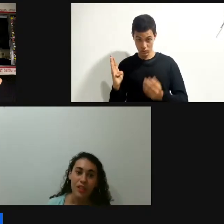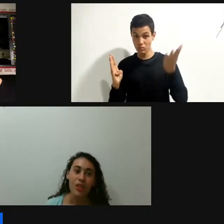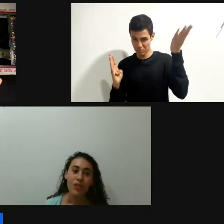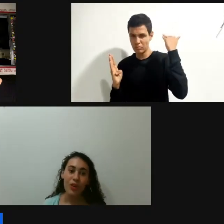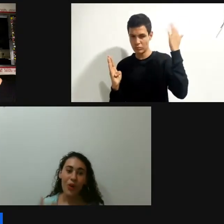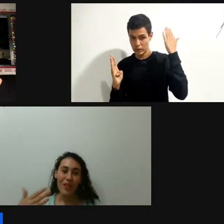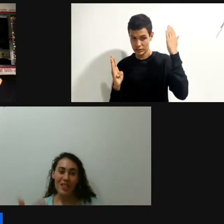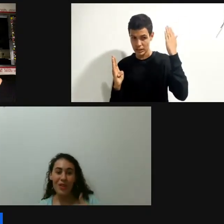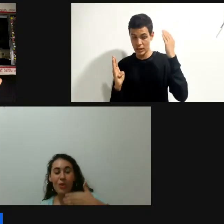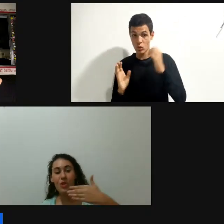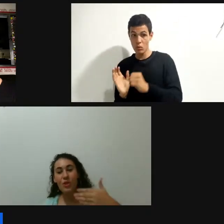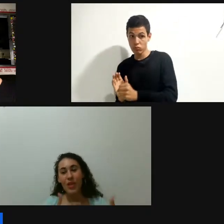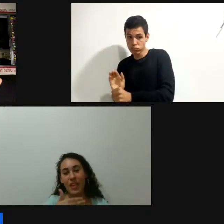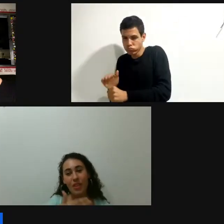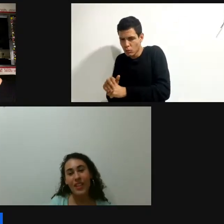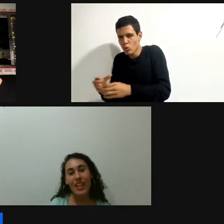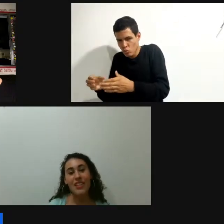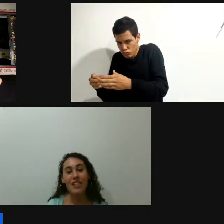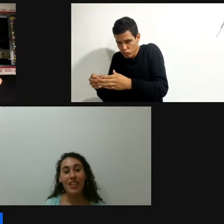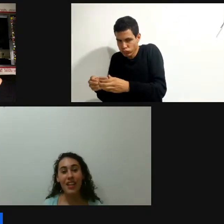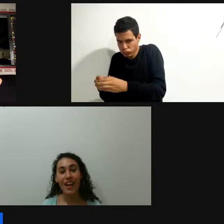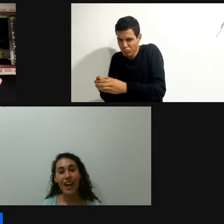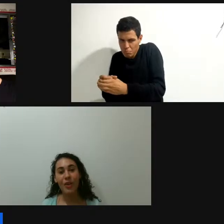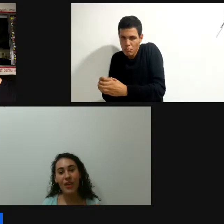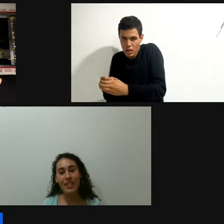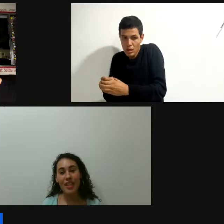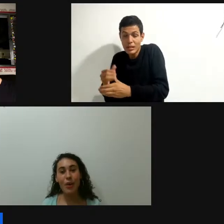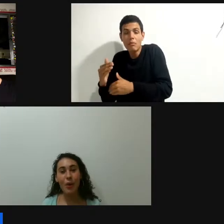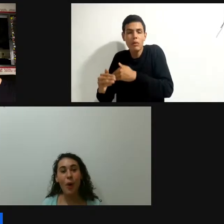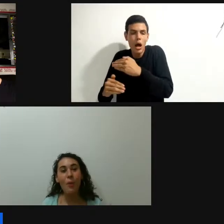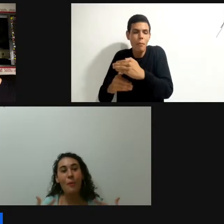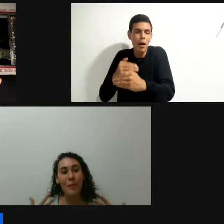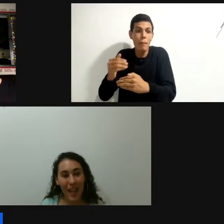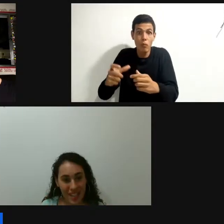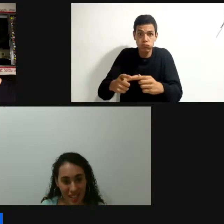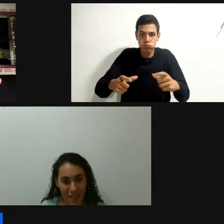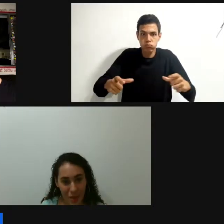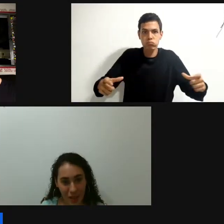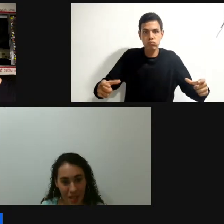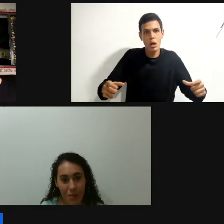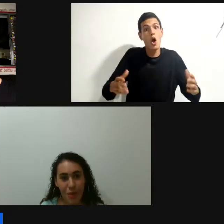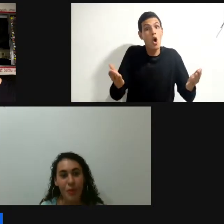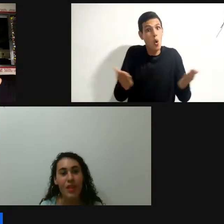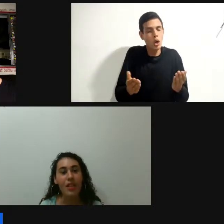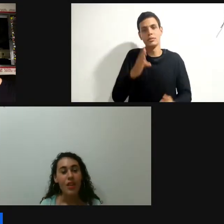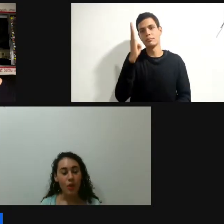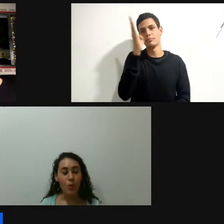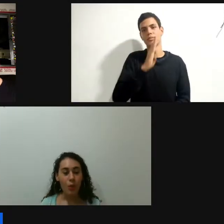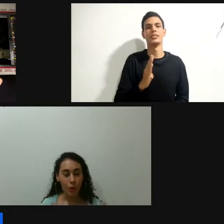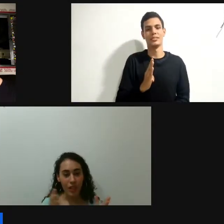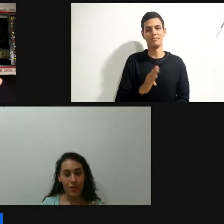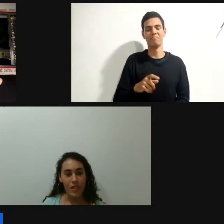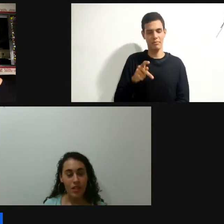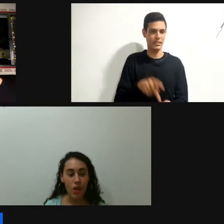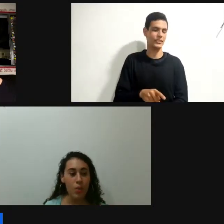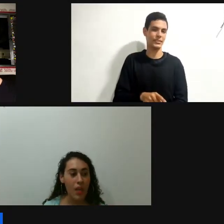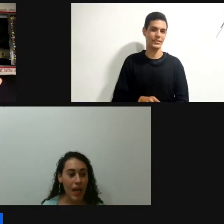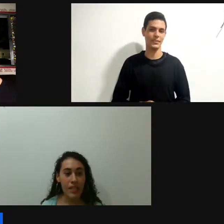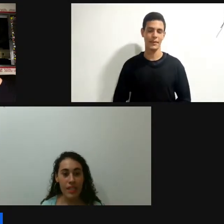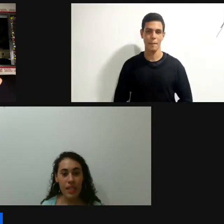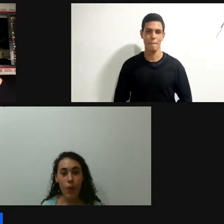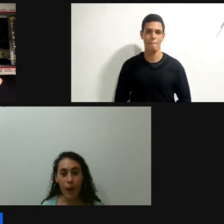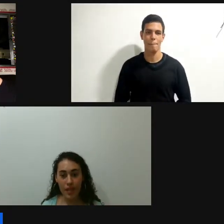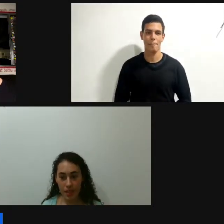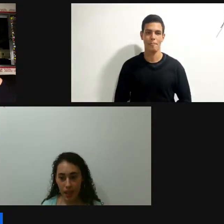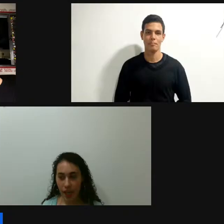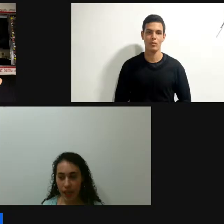colônia, foi se construindo até a gente chegar e conhecer como Brasil mesmo, como tendo esse nome,